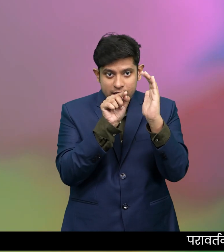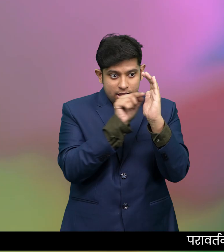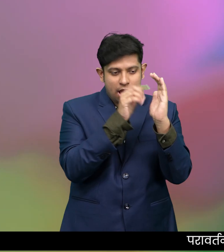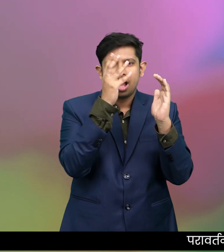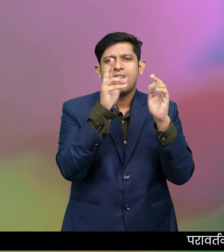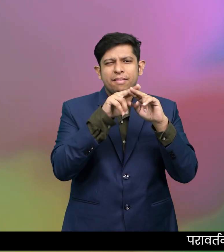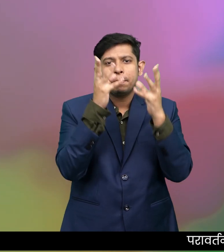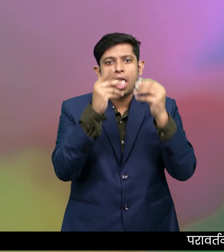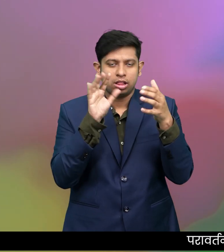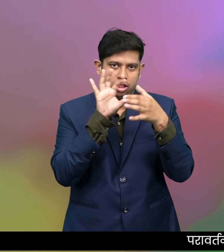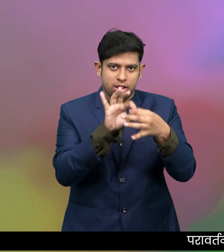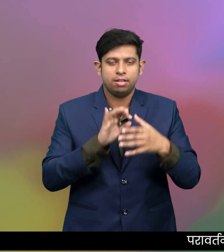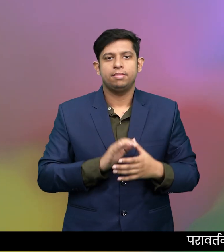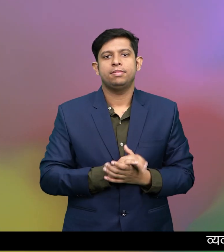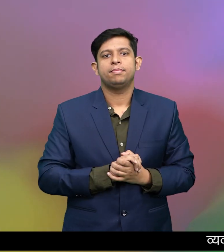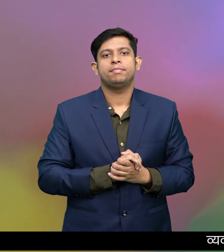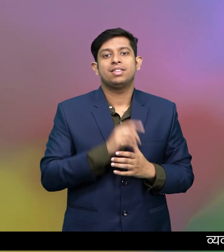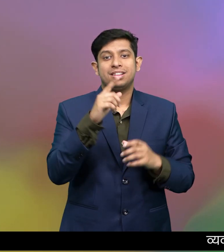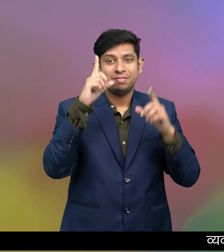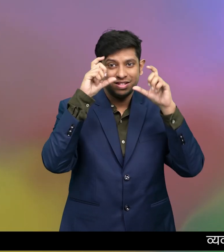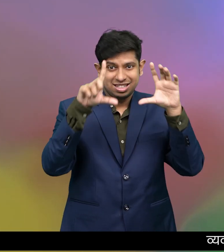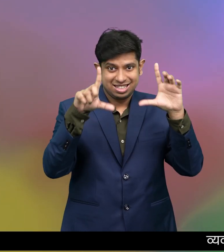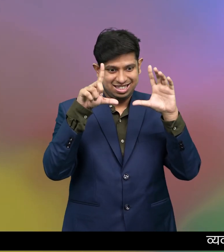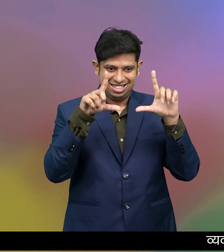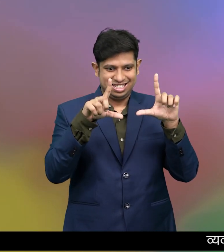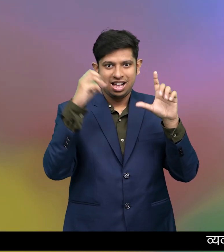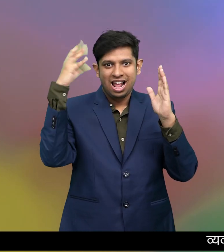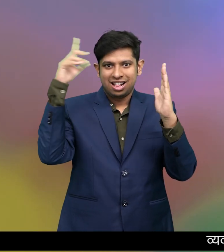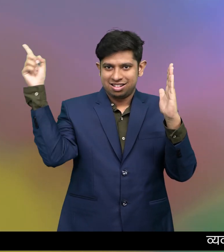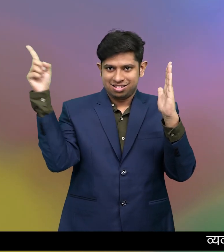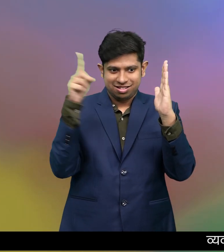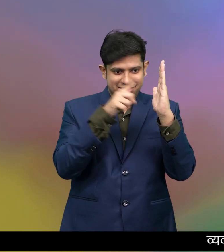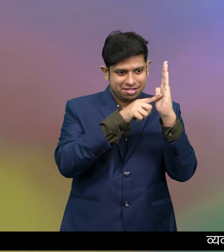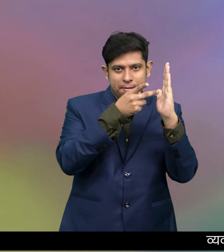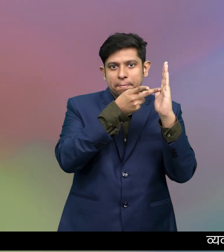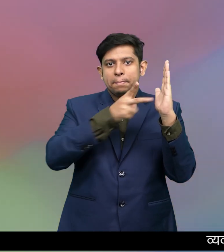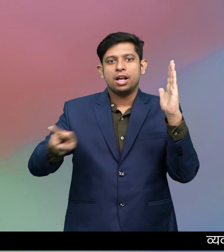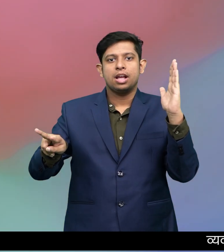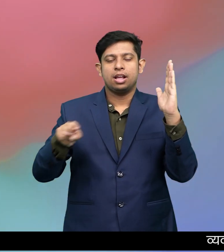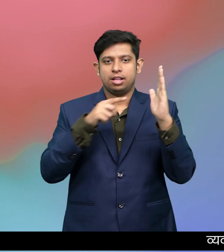परावर्तनामुळे प्रतिमा निर्मिती, व्यवहारातील उपयोग.